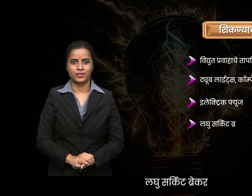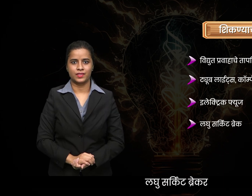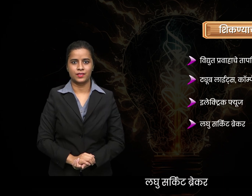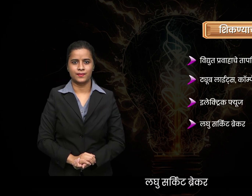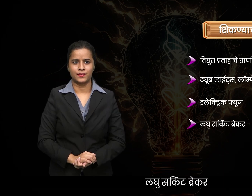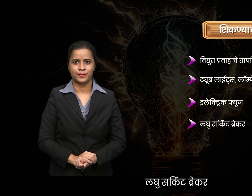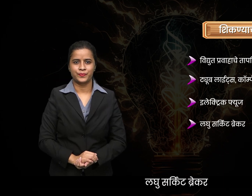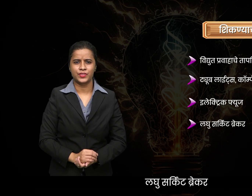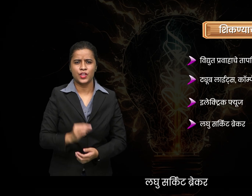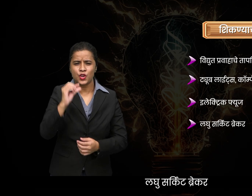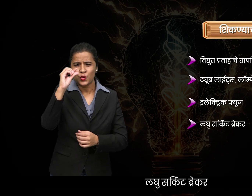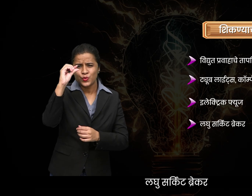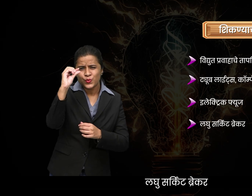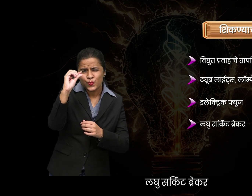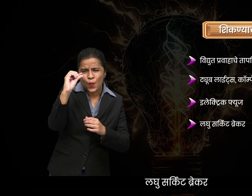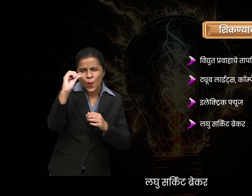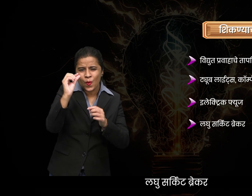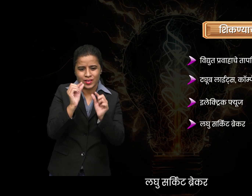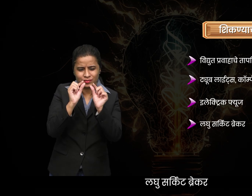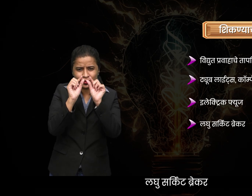लघु सर्किट ब्रेकर,